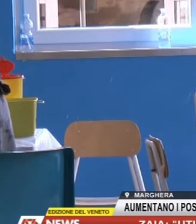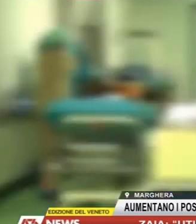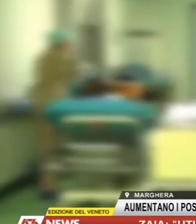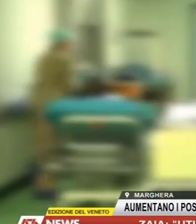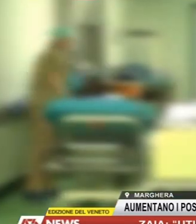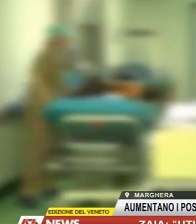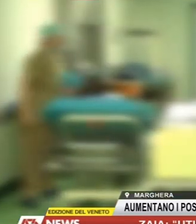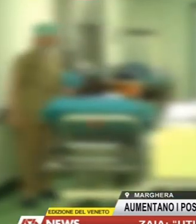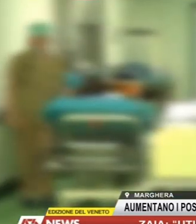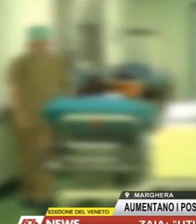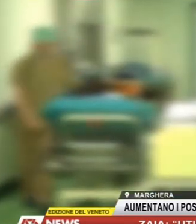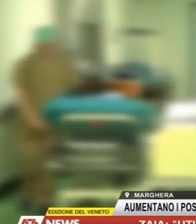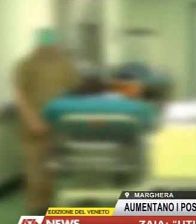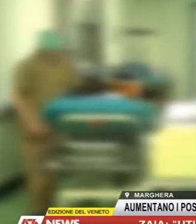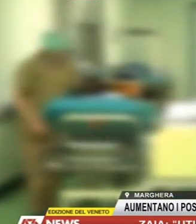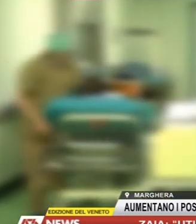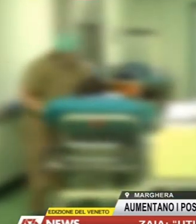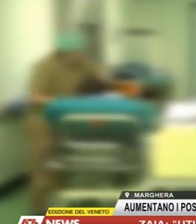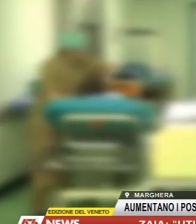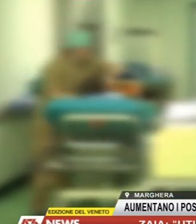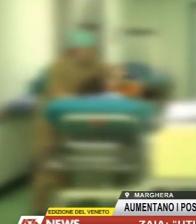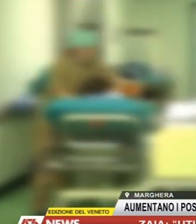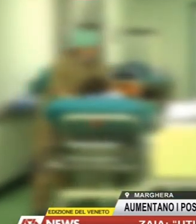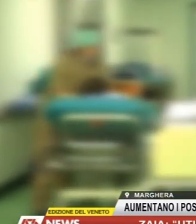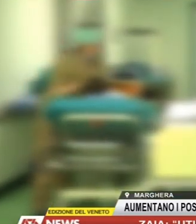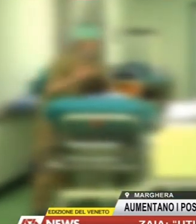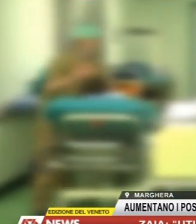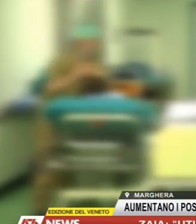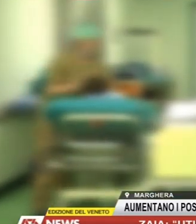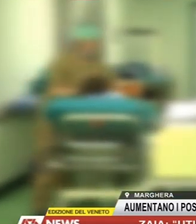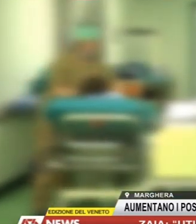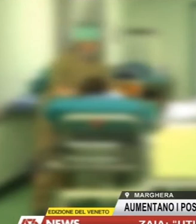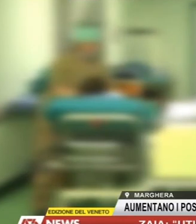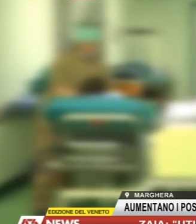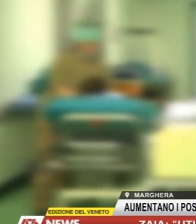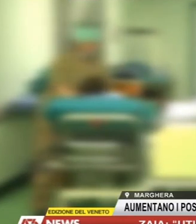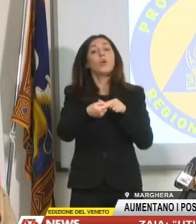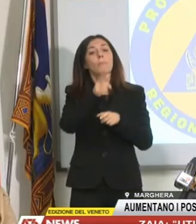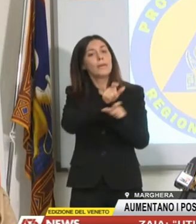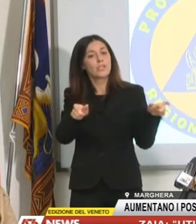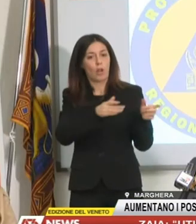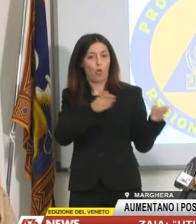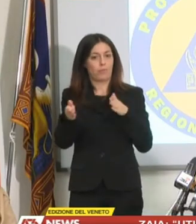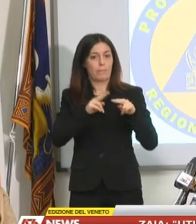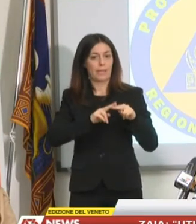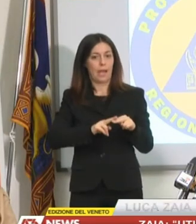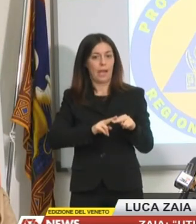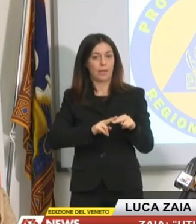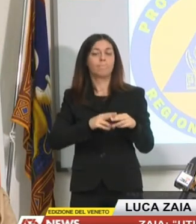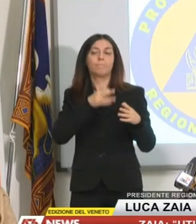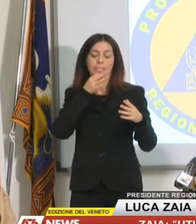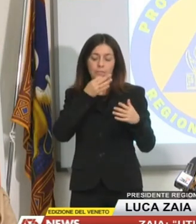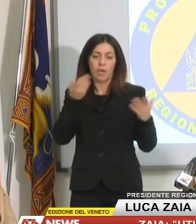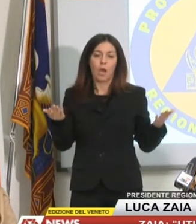non corrisponde l'aumento di ricoveri in terapia intensiva di marzo, ma l'allerta rimane massima. C'è pressione negli